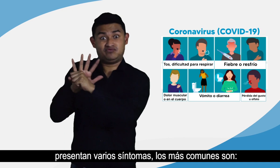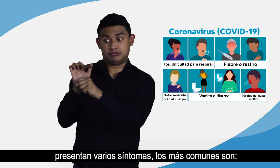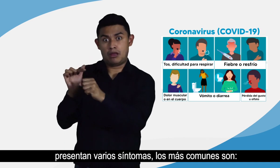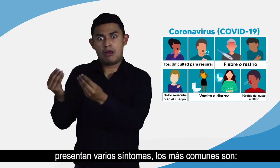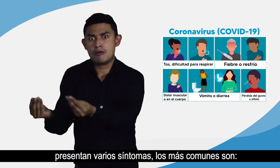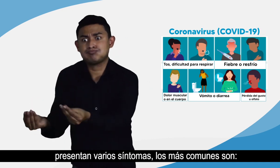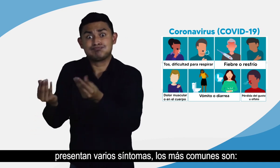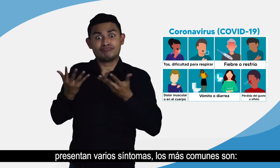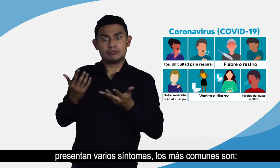presentan varios síntomas.